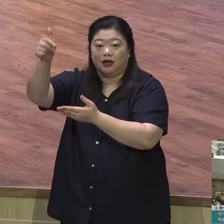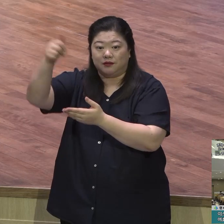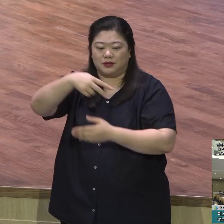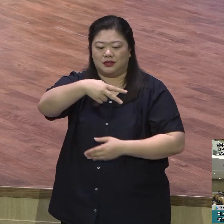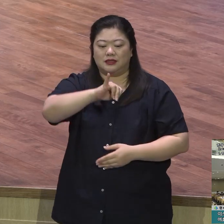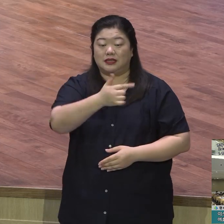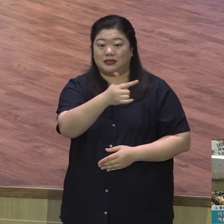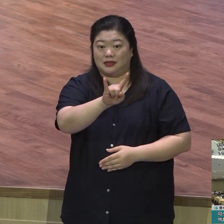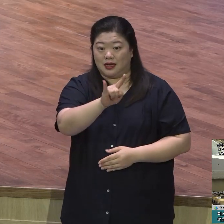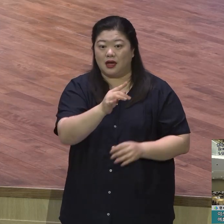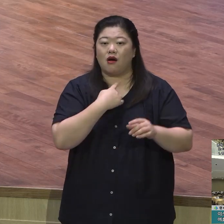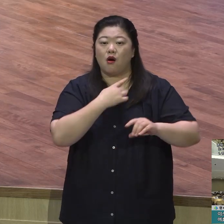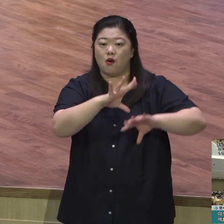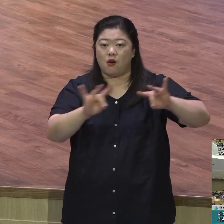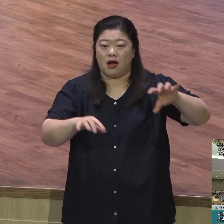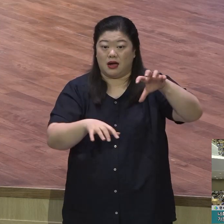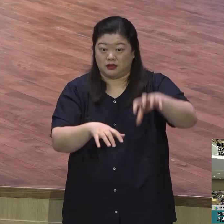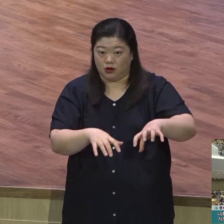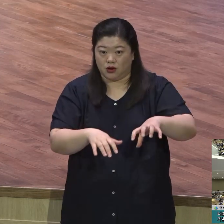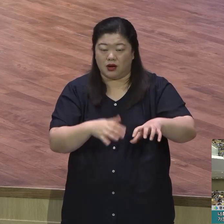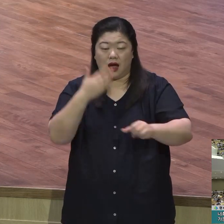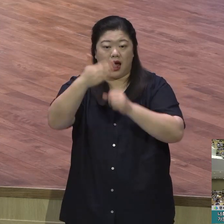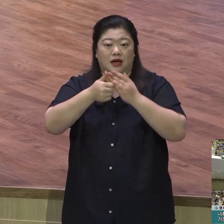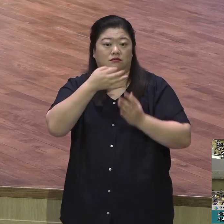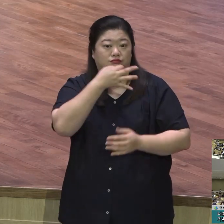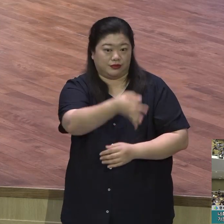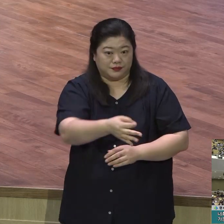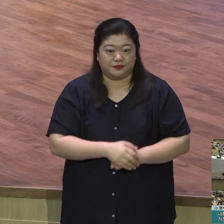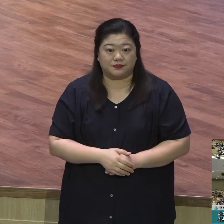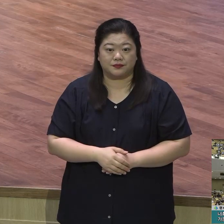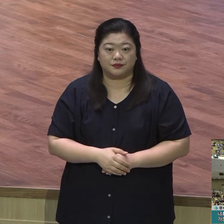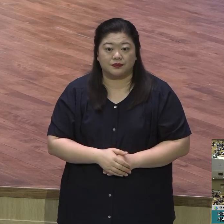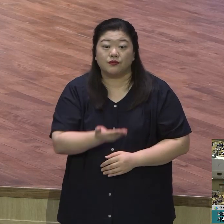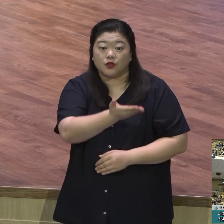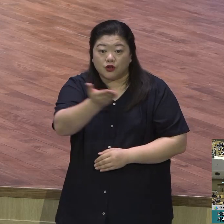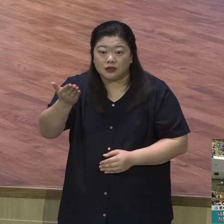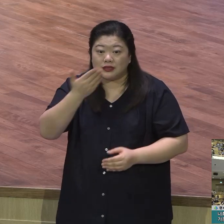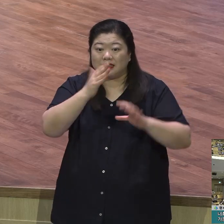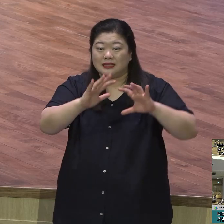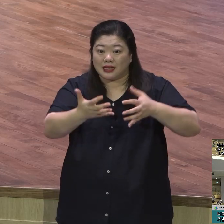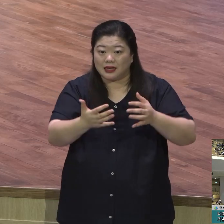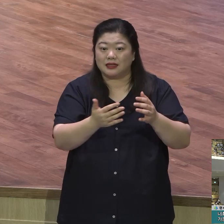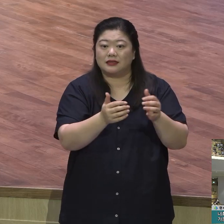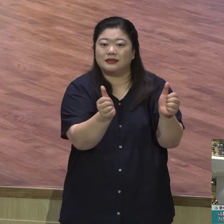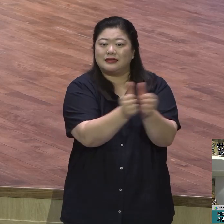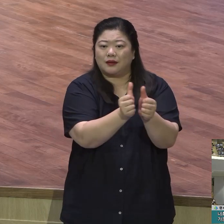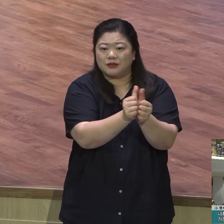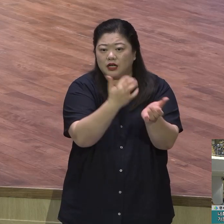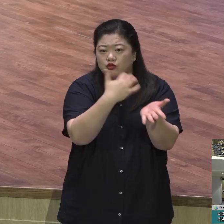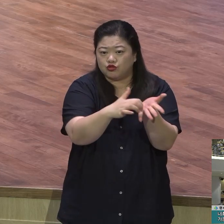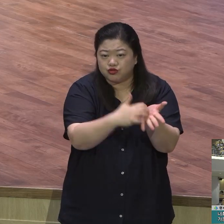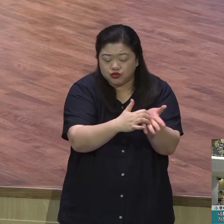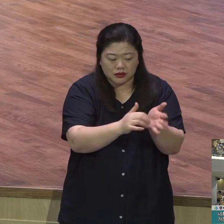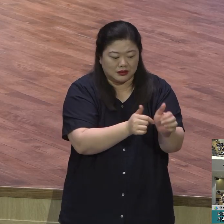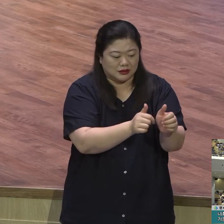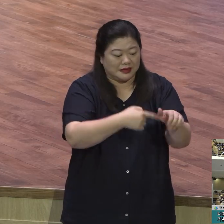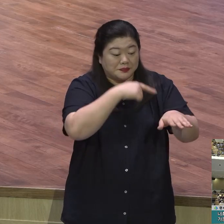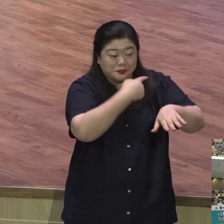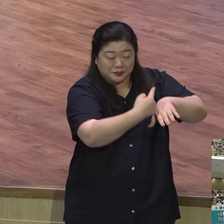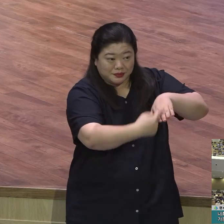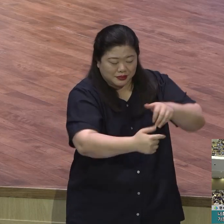해막에서 모세에게 말씀하여 이러시되 너희는 이스라엘 자순이 모두 해준 각 남자의 수를 그들의 종족과